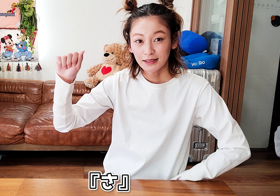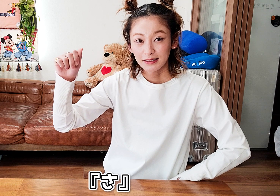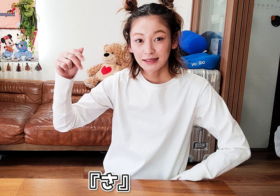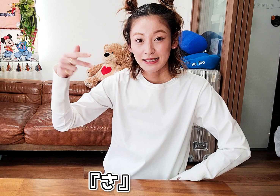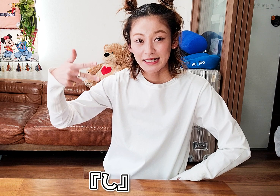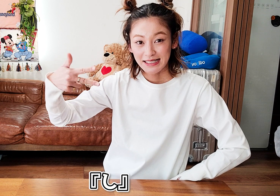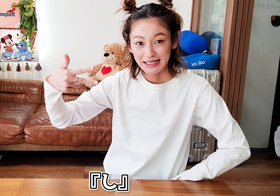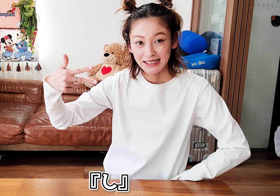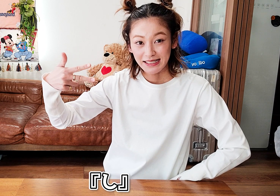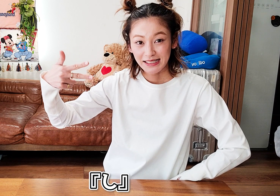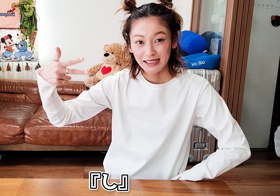し、